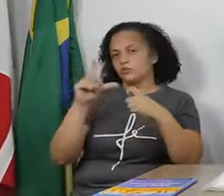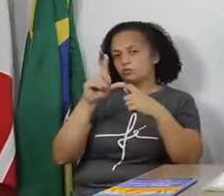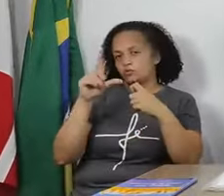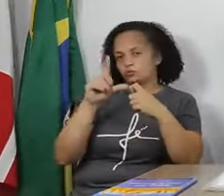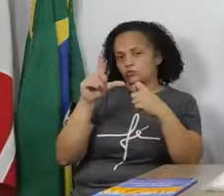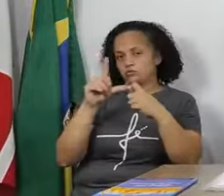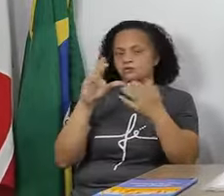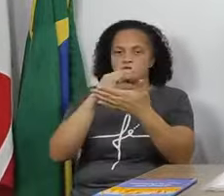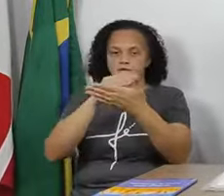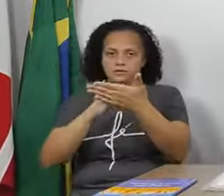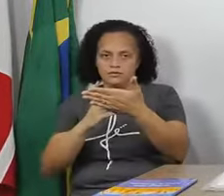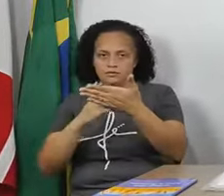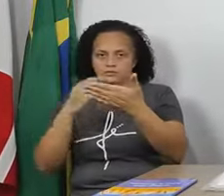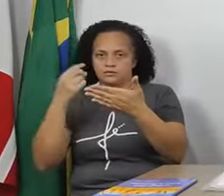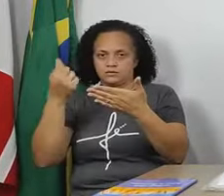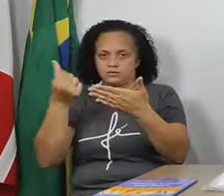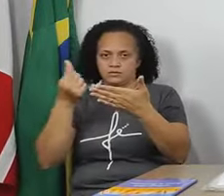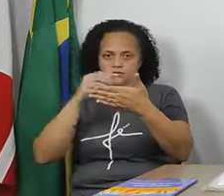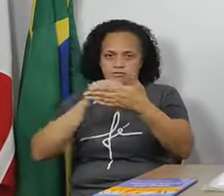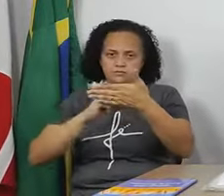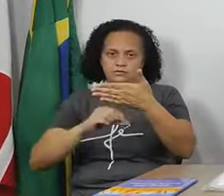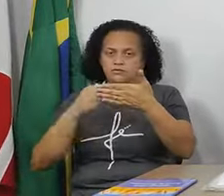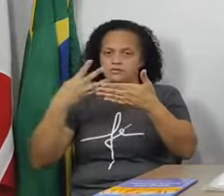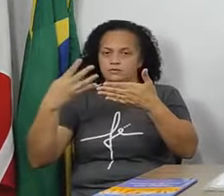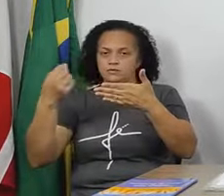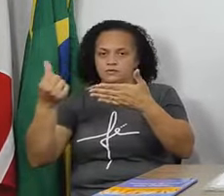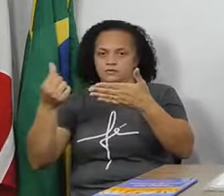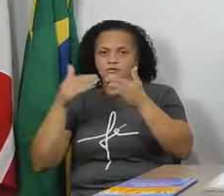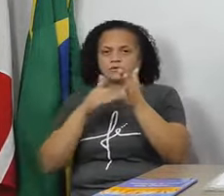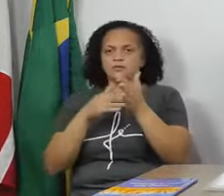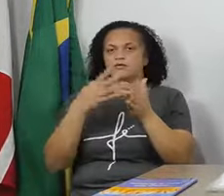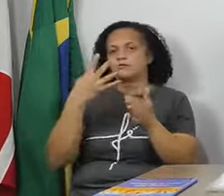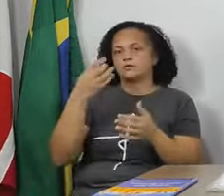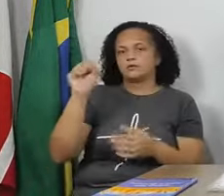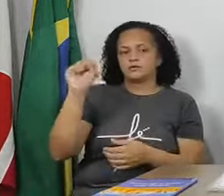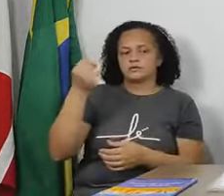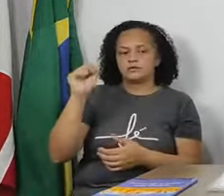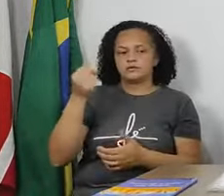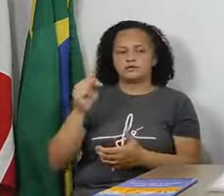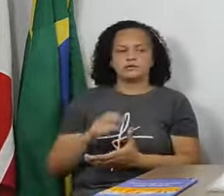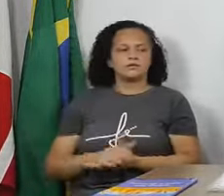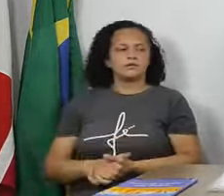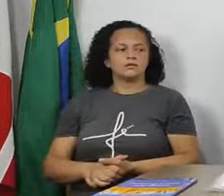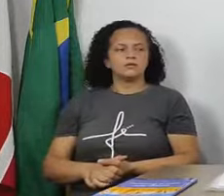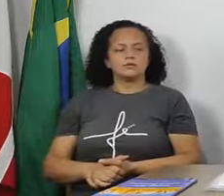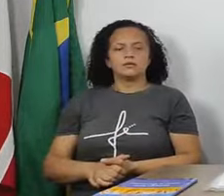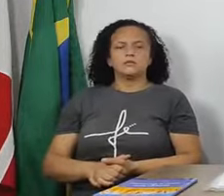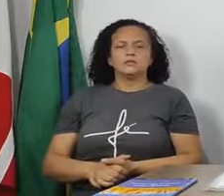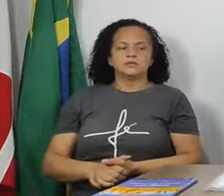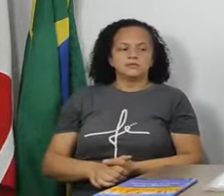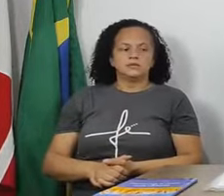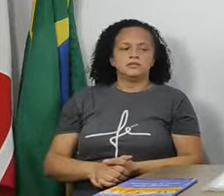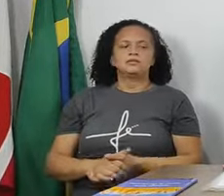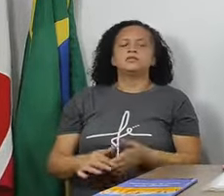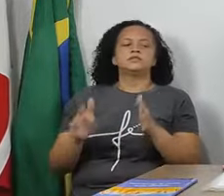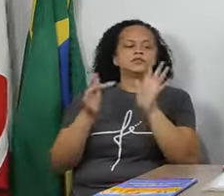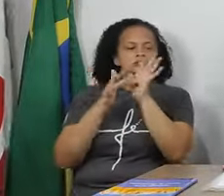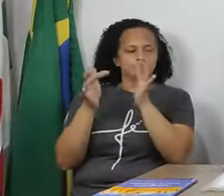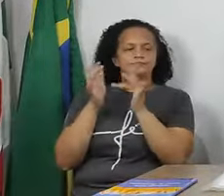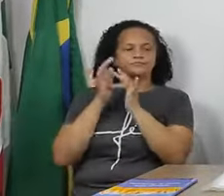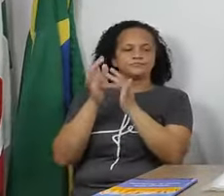Lucas capítulo 6, do 46 ao 48, até o 49, onde Jesus fala,